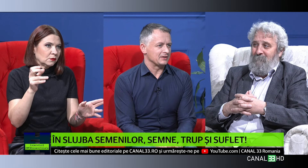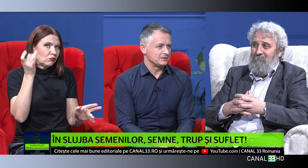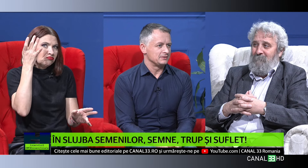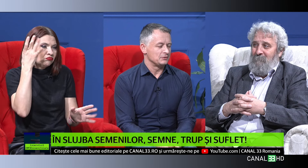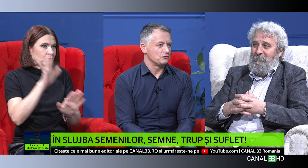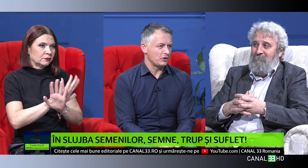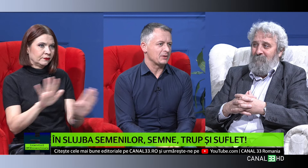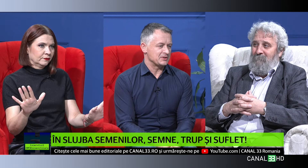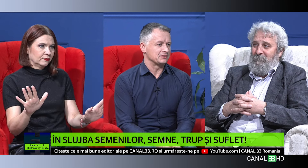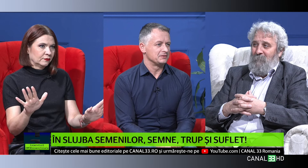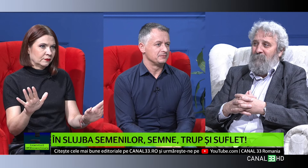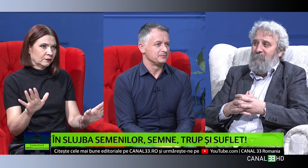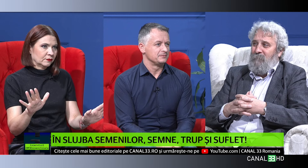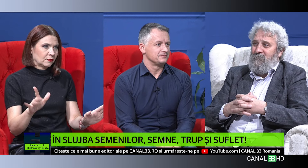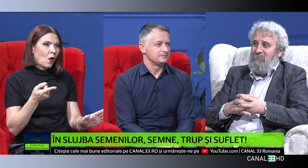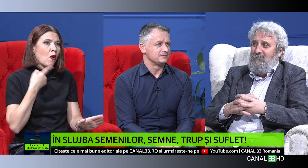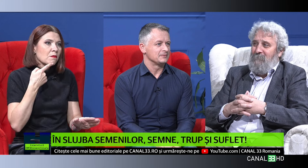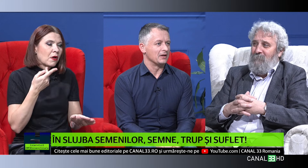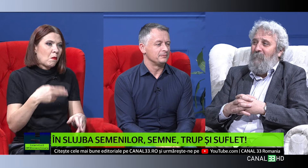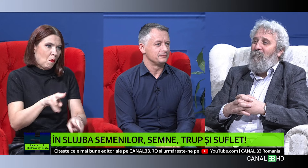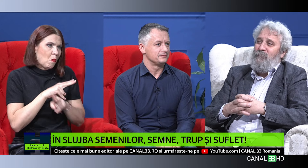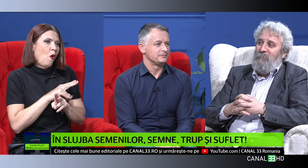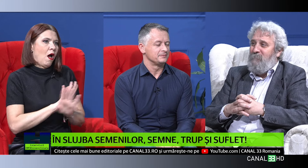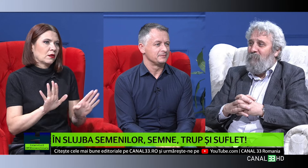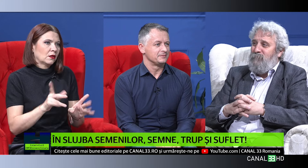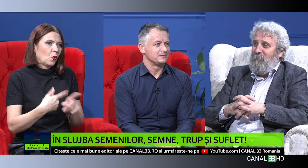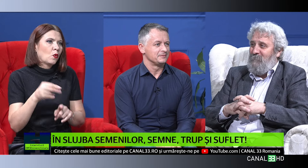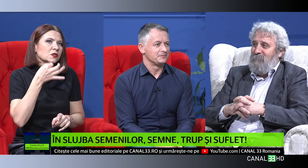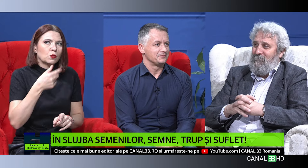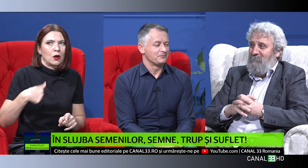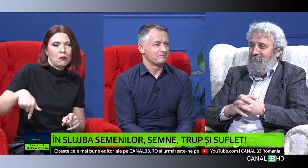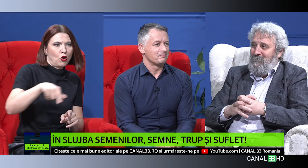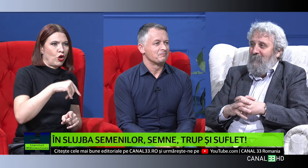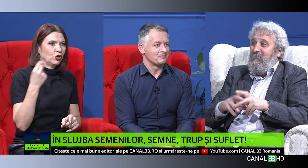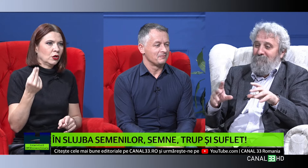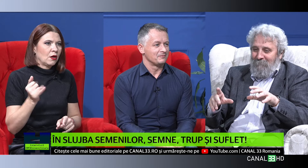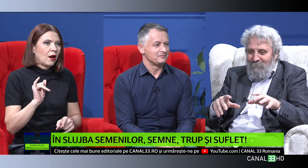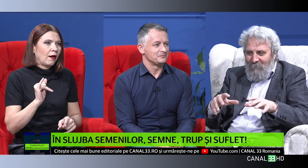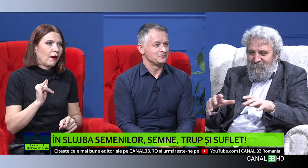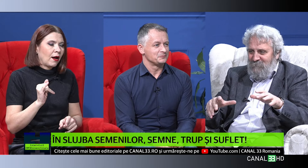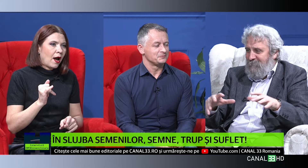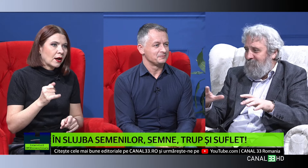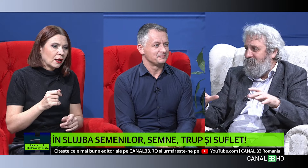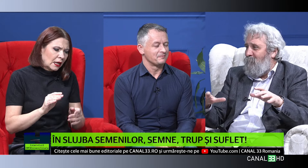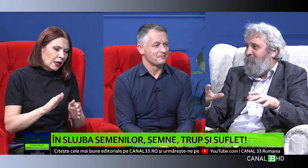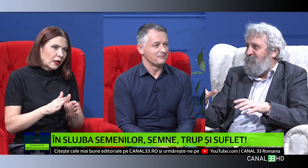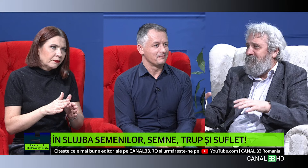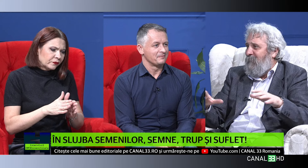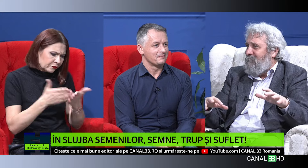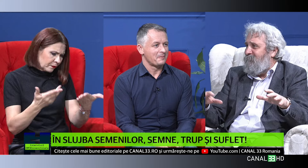abstract. Foarte abstract. O limbă moartă. Da. Cum mai obișnuim noi ceilalți care mai descriptem câte un manual de greacă